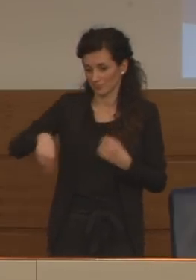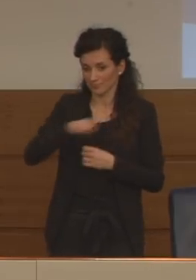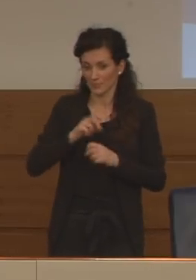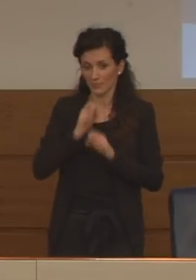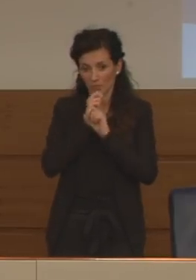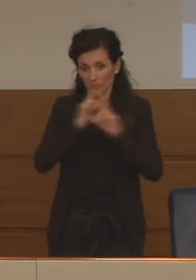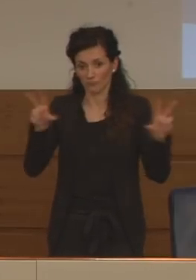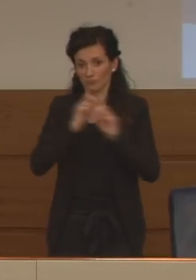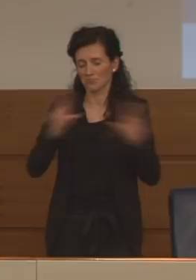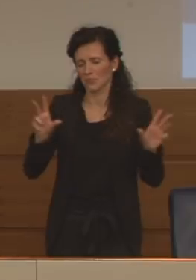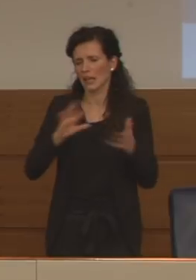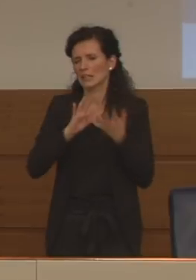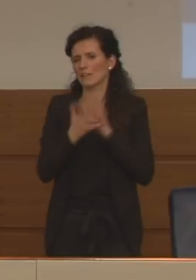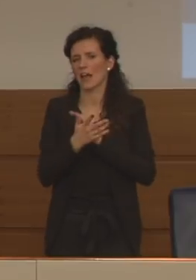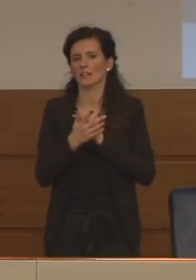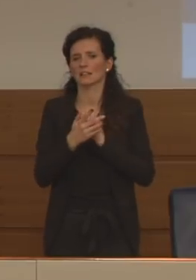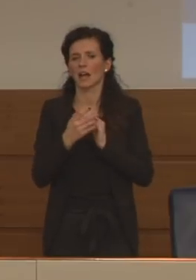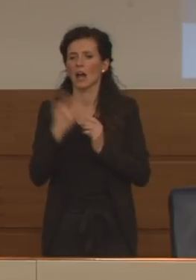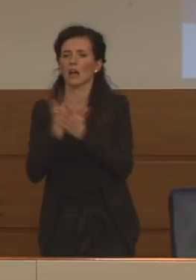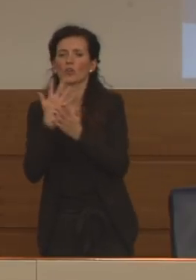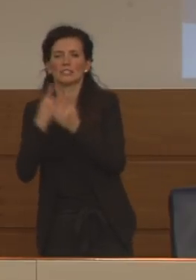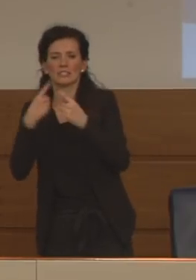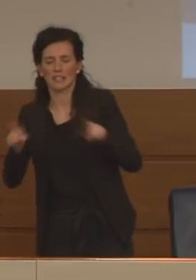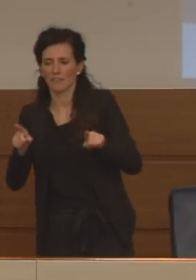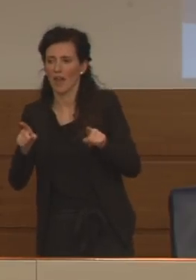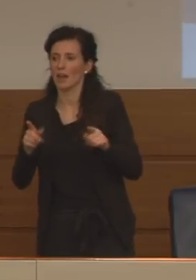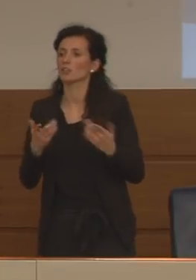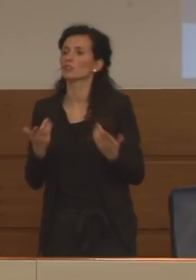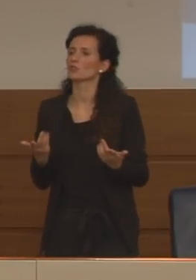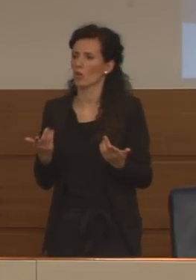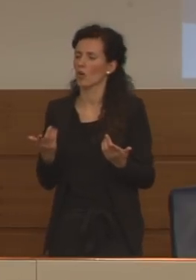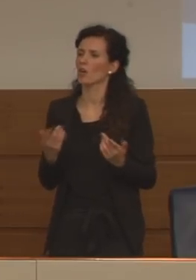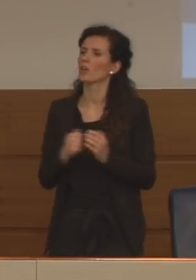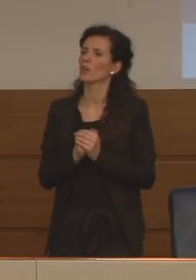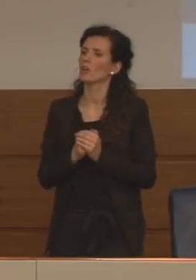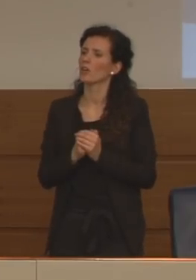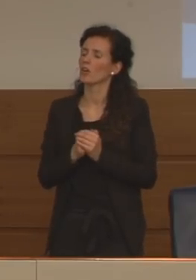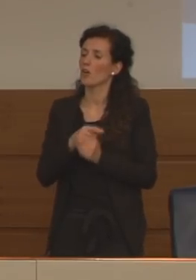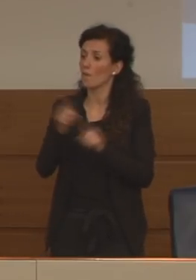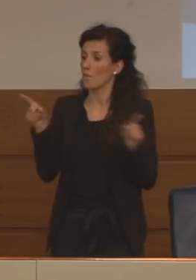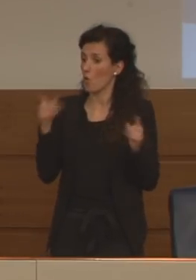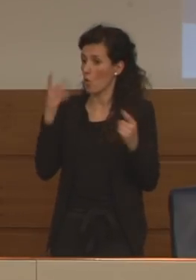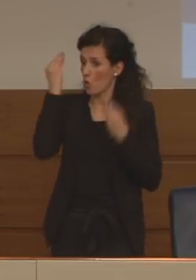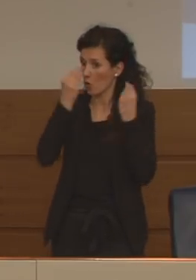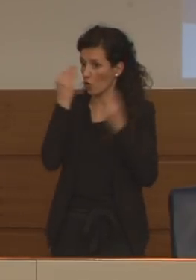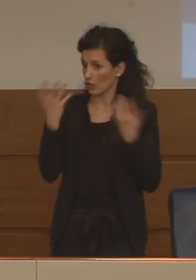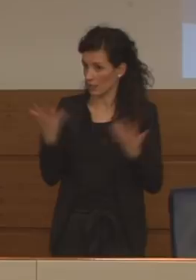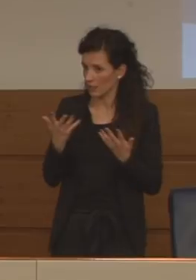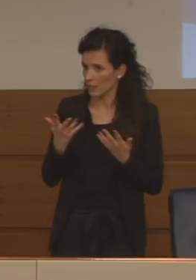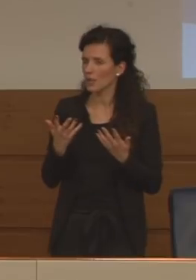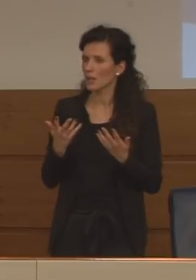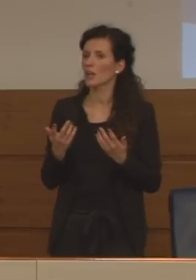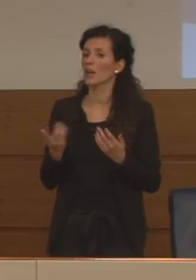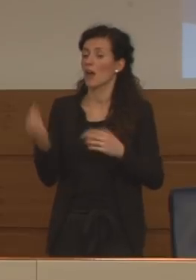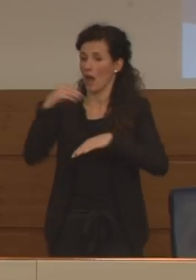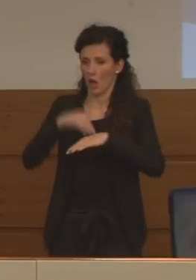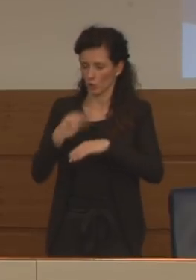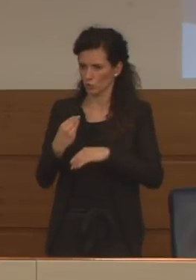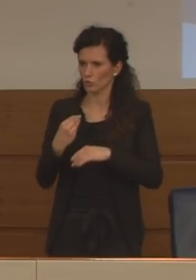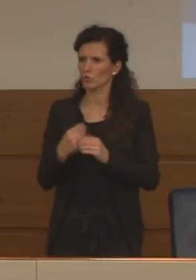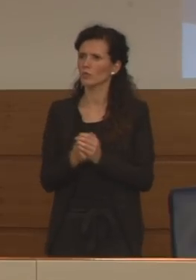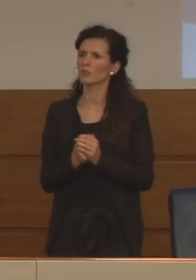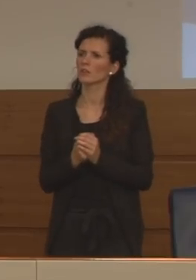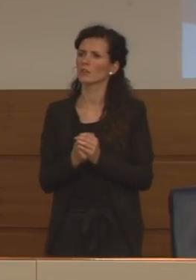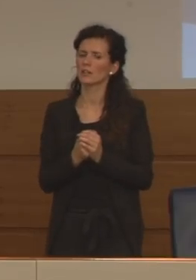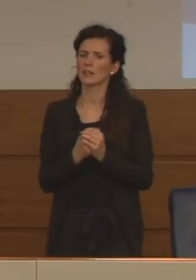modo vi solleva qualche dubbio o meno la seconda parte di questa domanda possibile che il fatto che poi la realtà